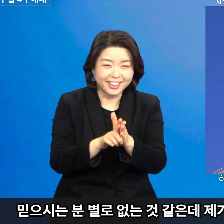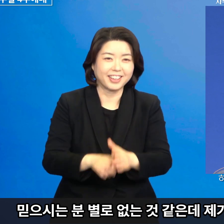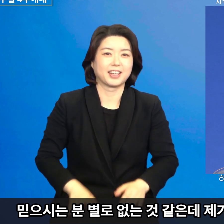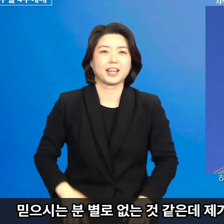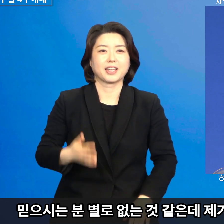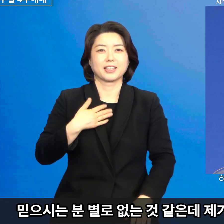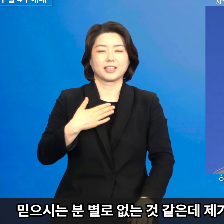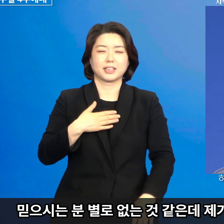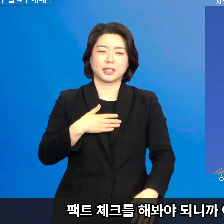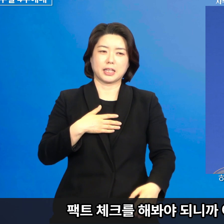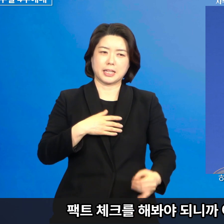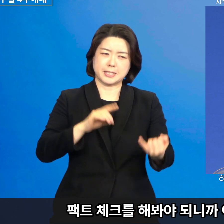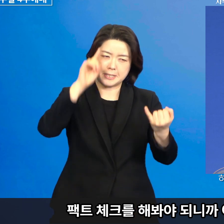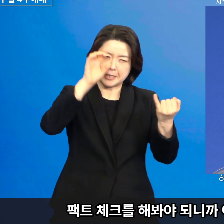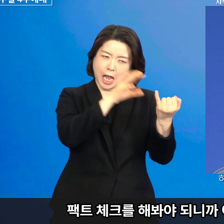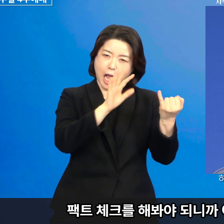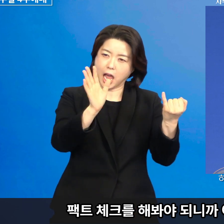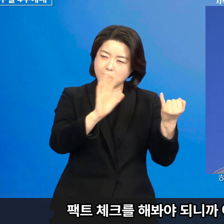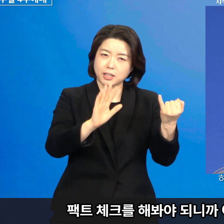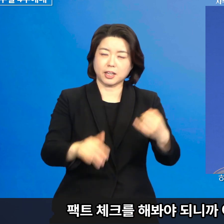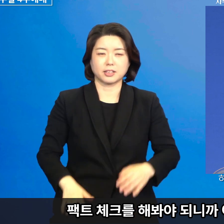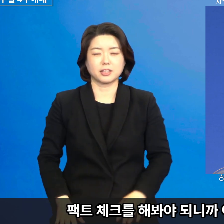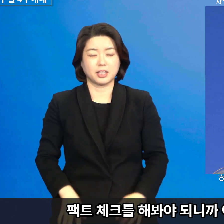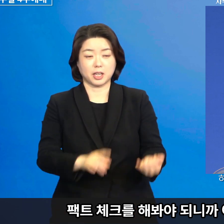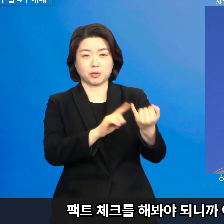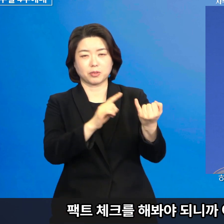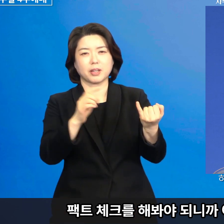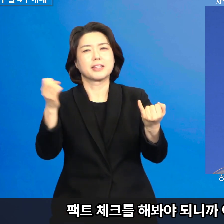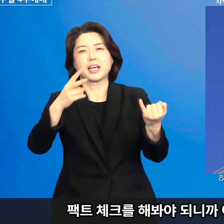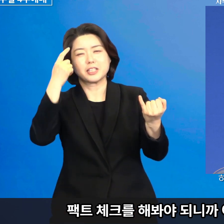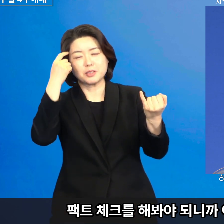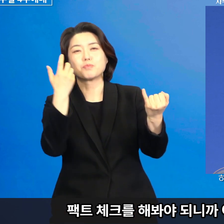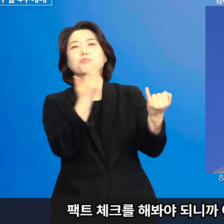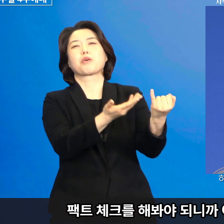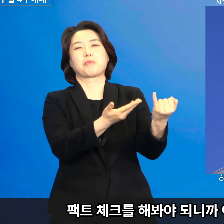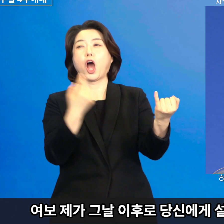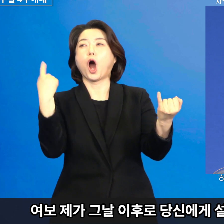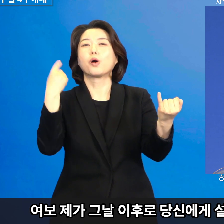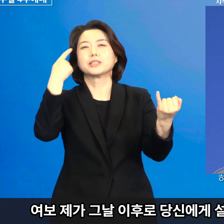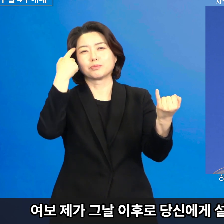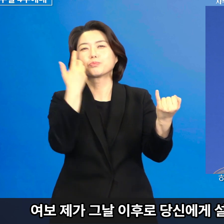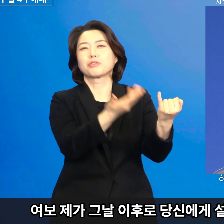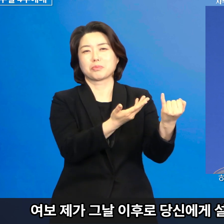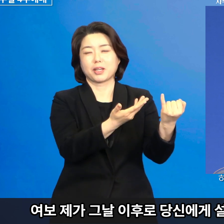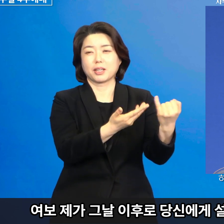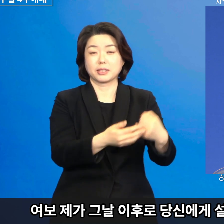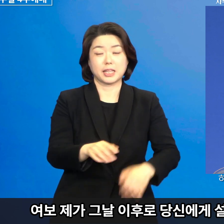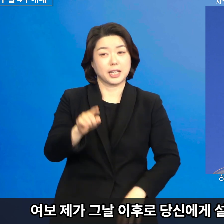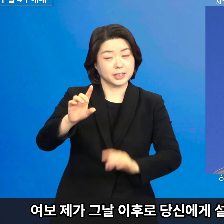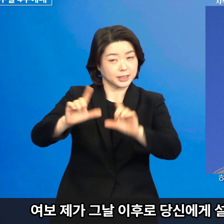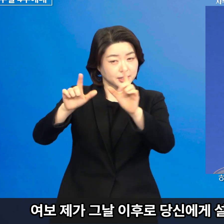저는 안 한 것 같은데, 그래서 제가 팩트 체크를 해봐야 되니까 아내에게 어제 물어봤어요. 여보, 제가 그날